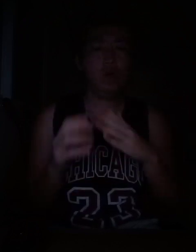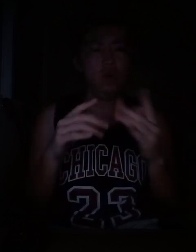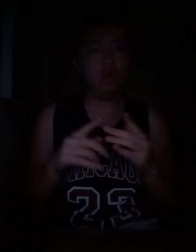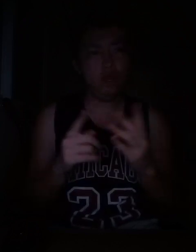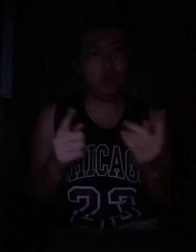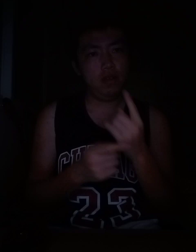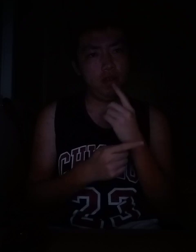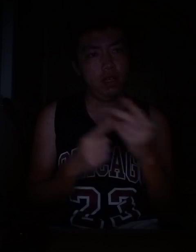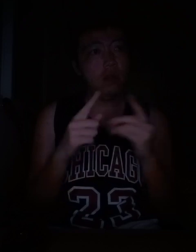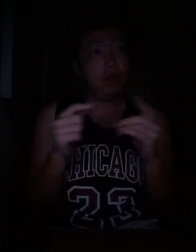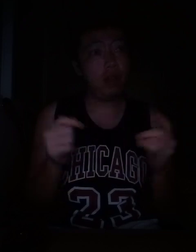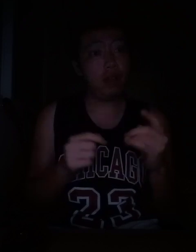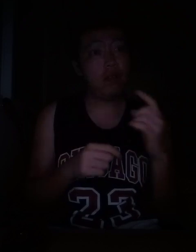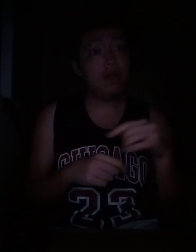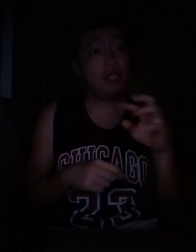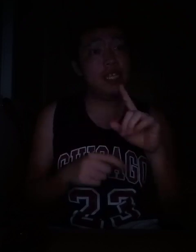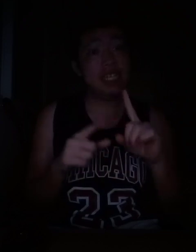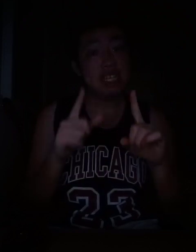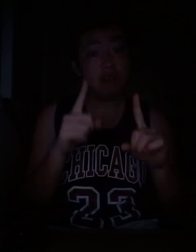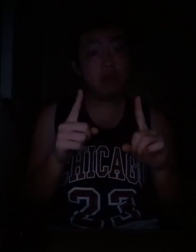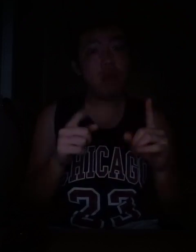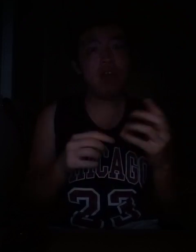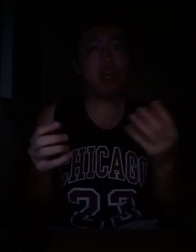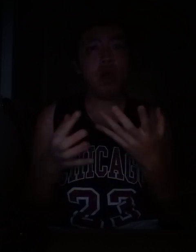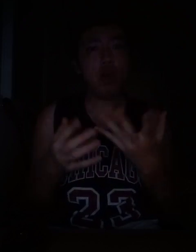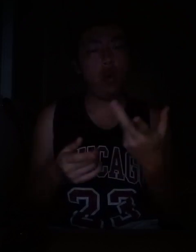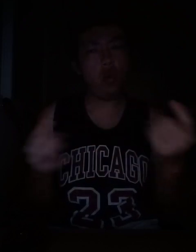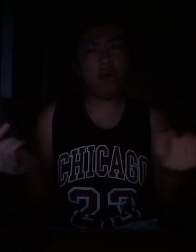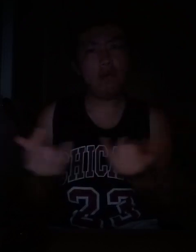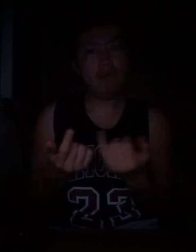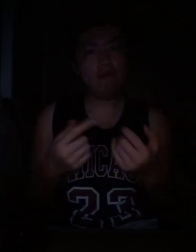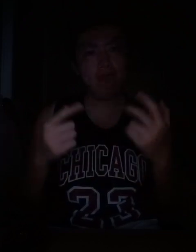통해 신청하면 11월 중에 본인 계좌로 입금됩니다.